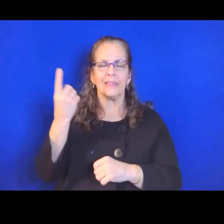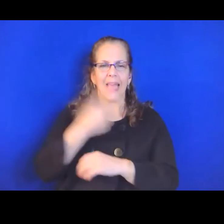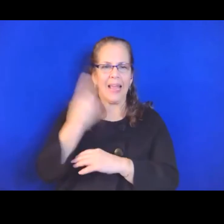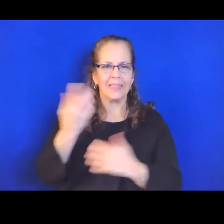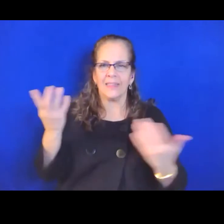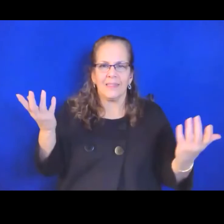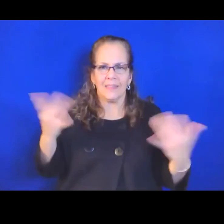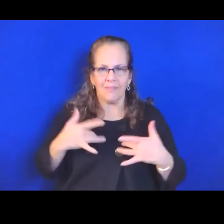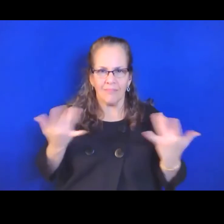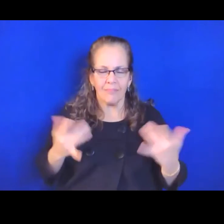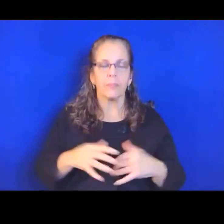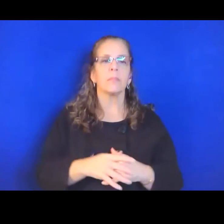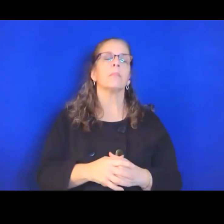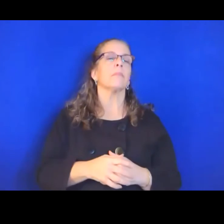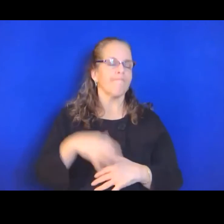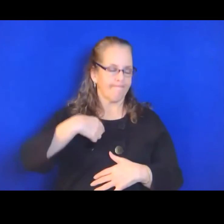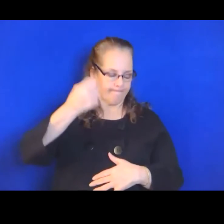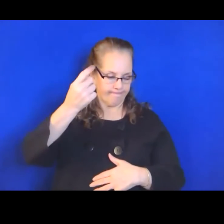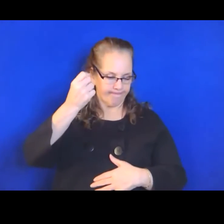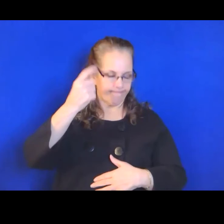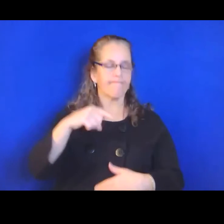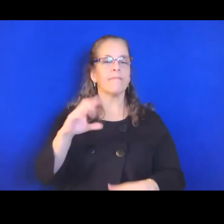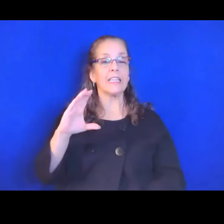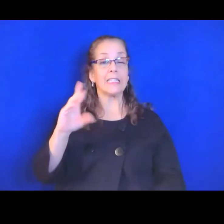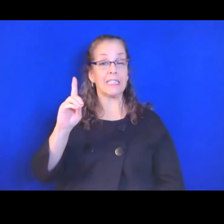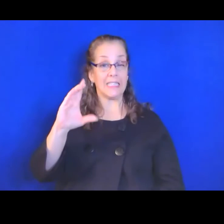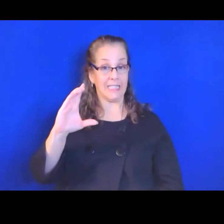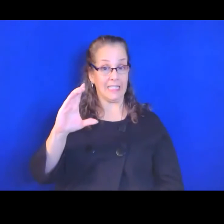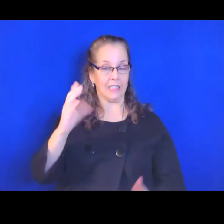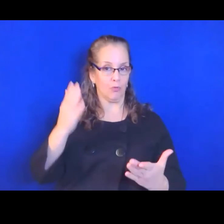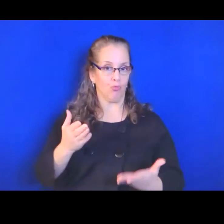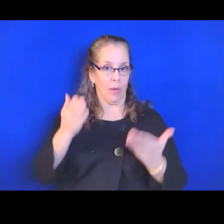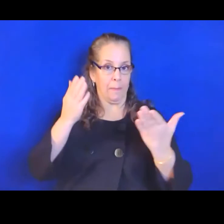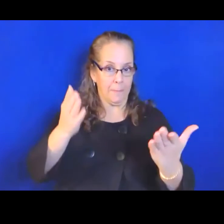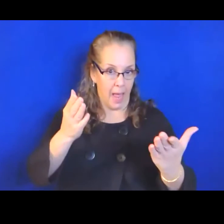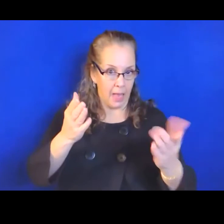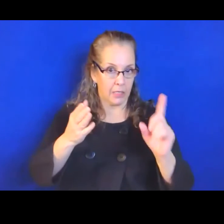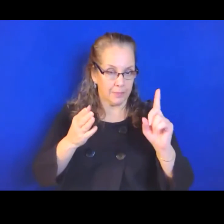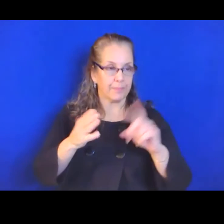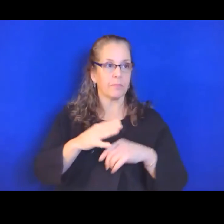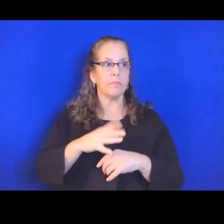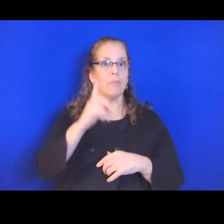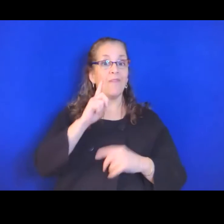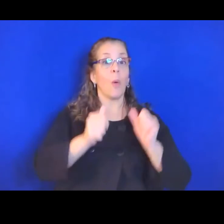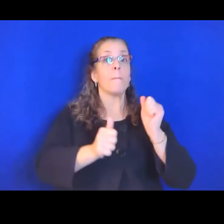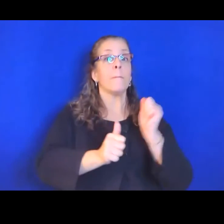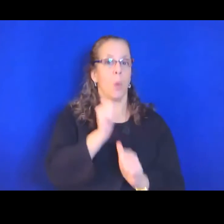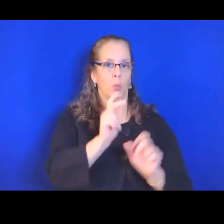那我是知道这些政策还有一些建议呢，是有改动有变